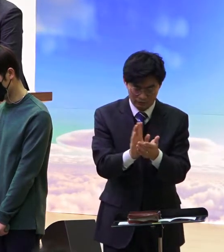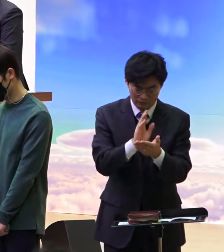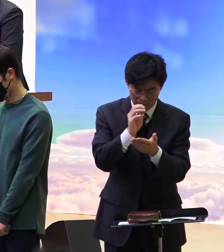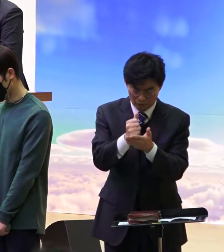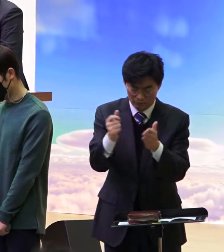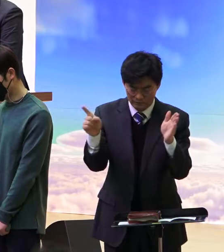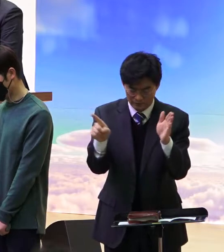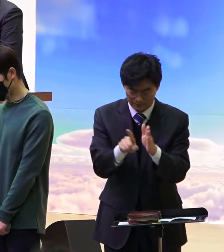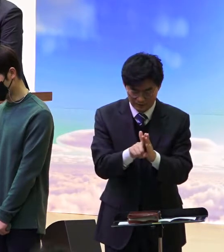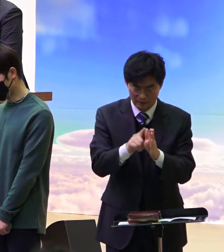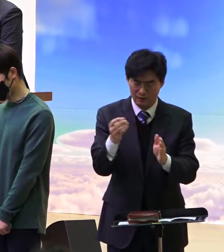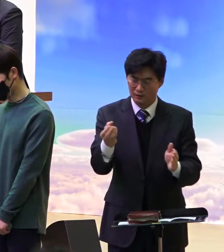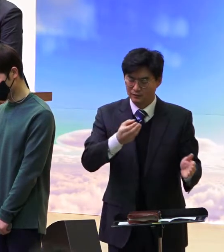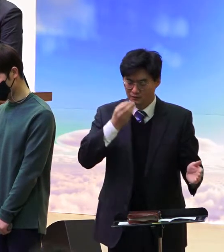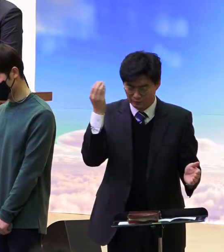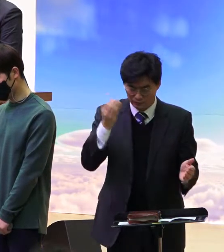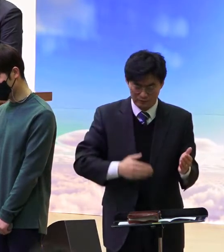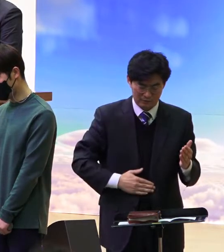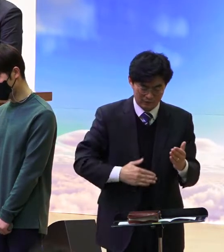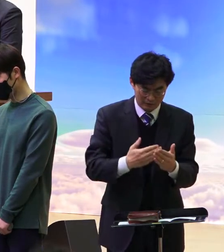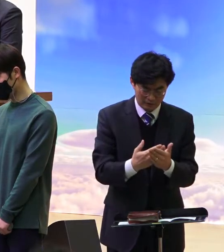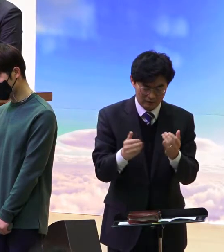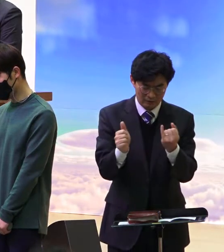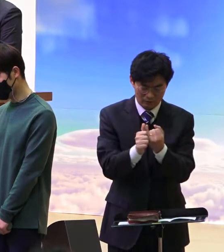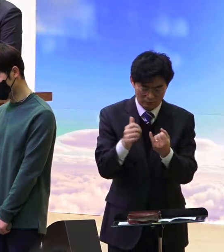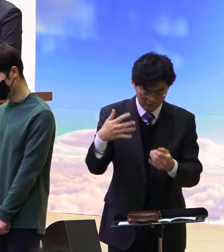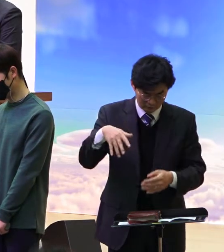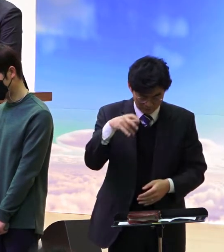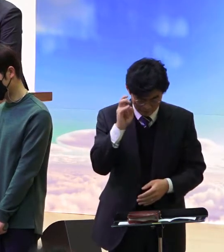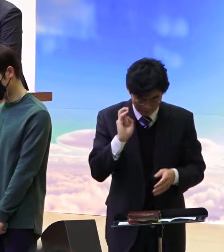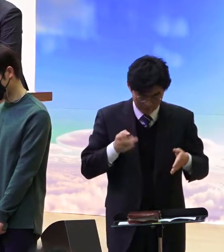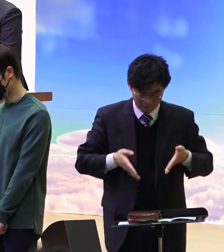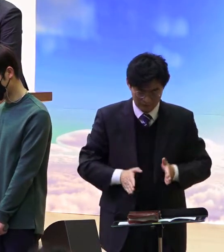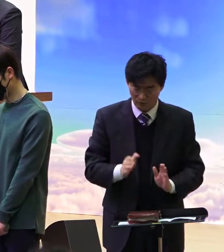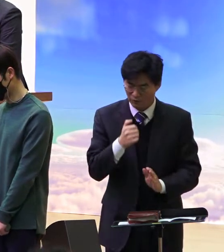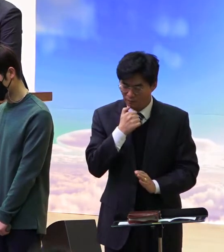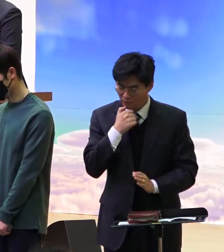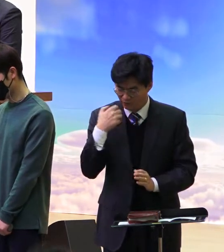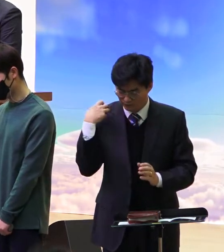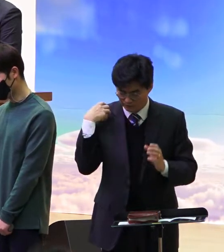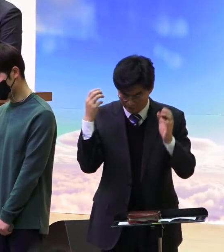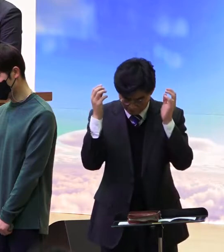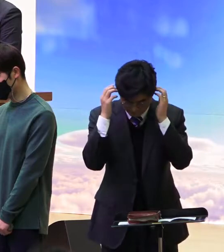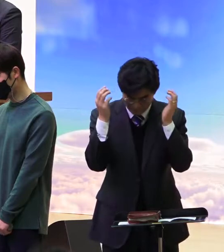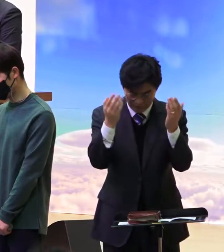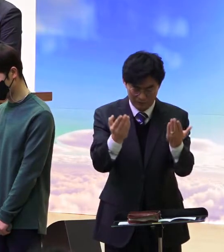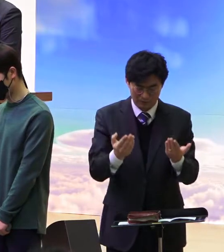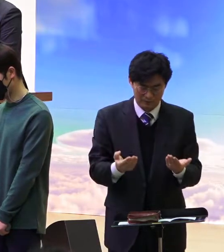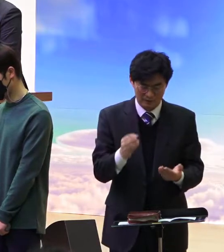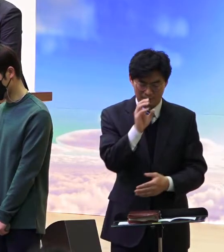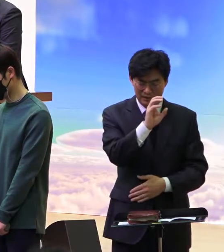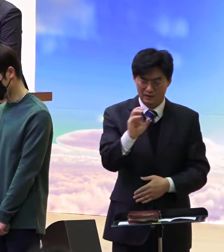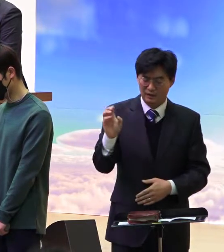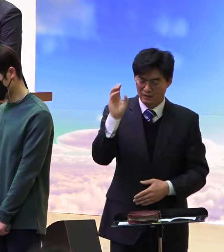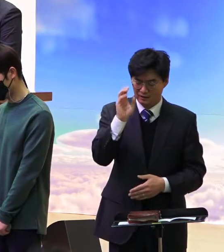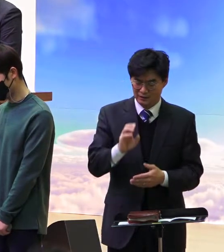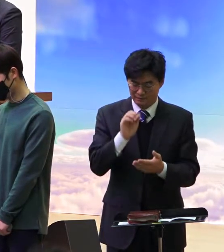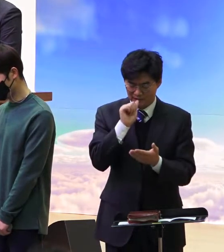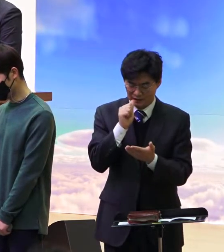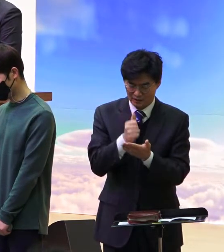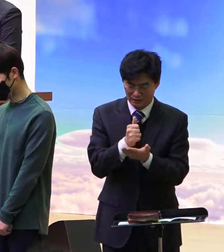믿습니다. 그는 성령으로 잉태되어 동정녀 마리아에게서 나시고 본디오 빌라도에게 고난을